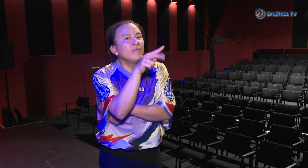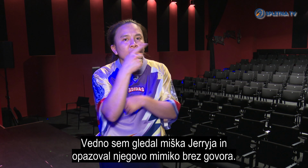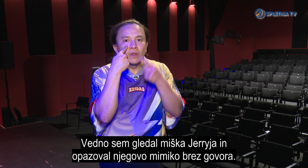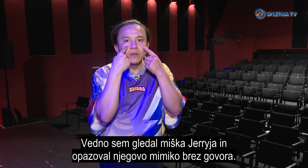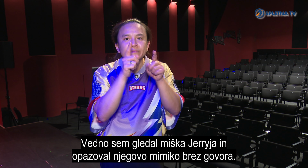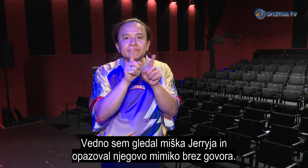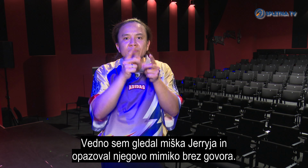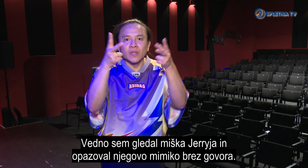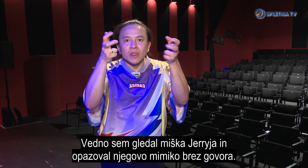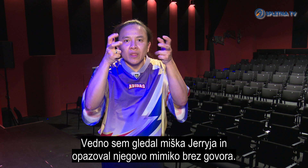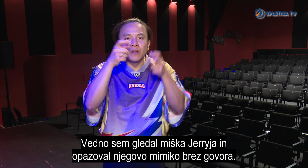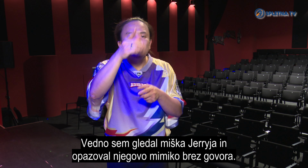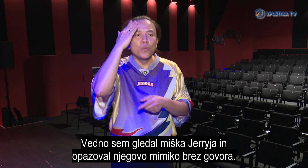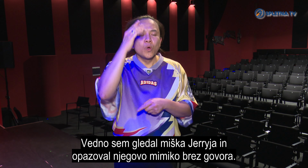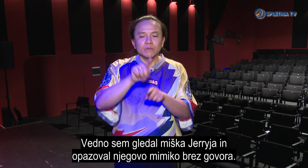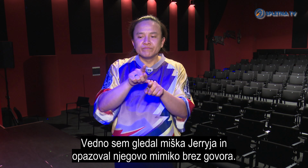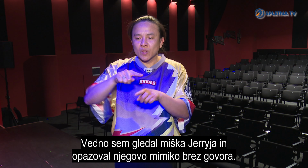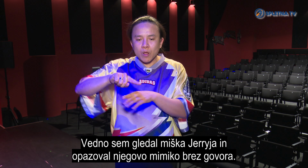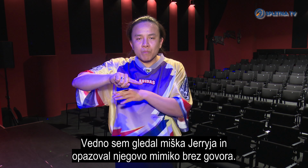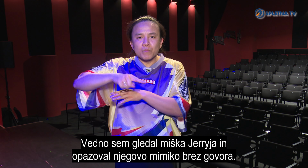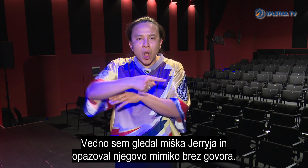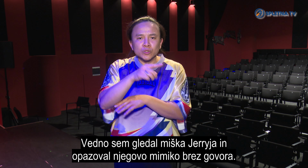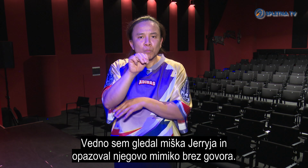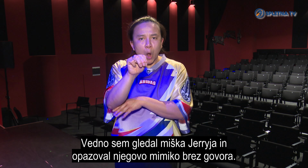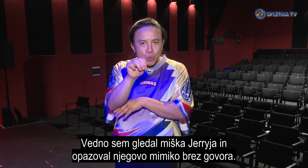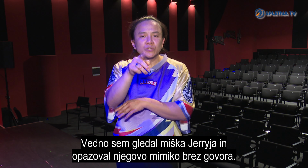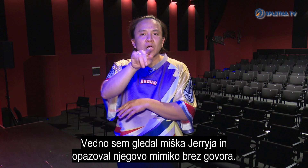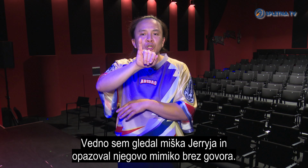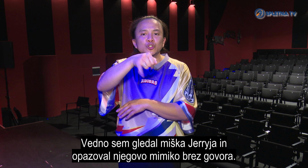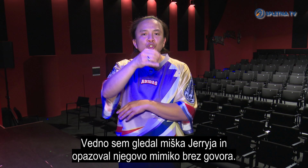Vedno sem gledal Miška Džerija in opazoval njegovo mimiko brez govora.